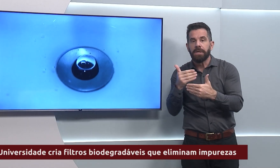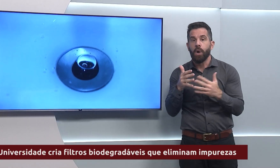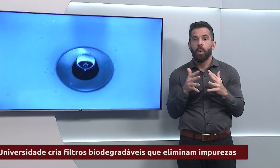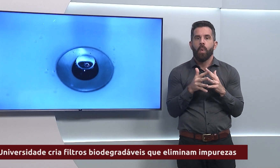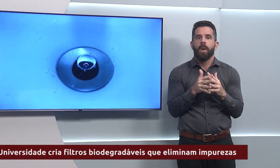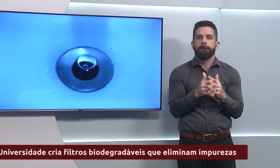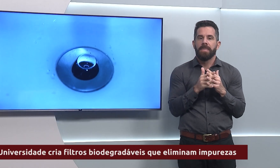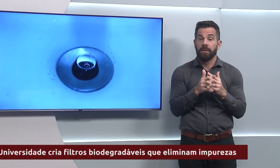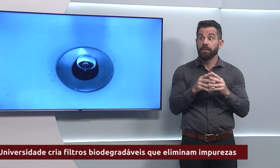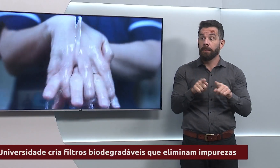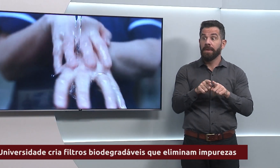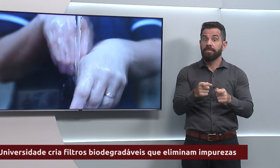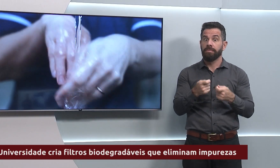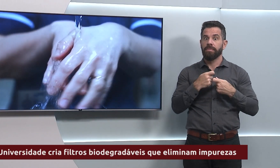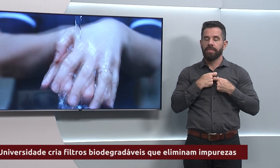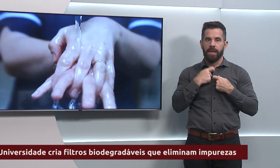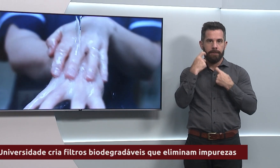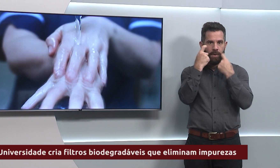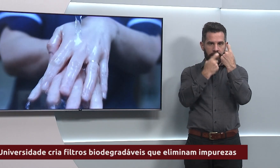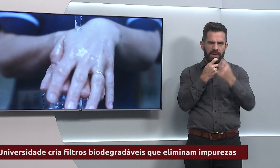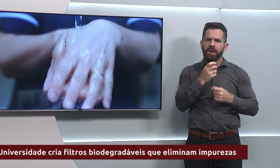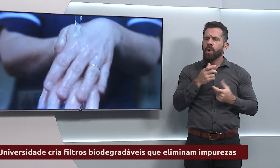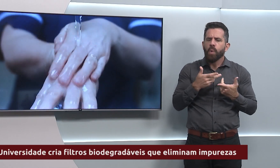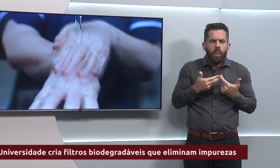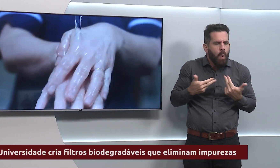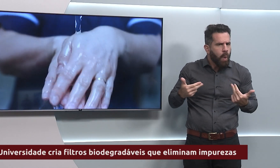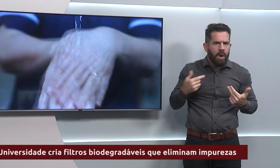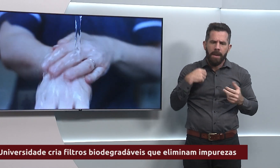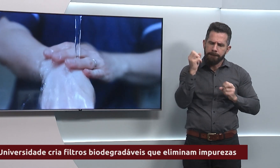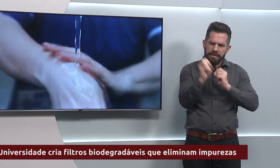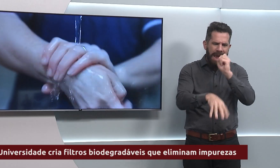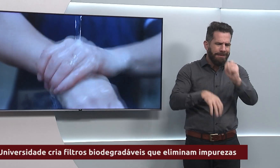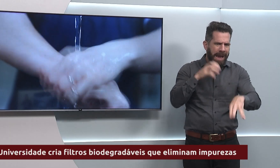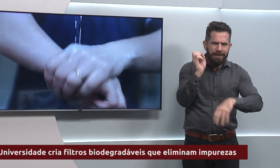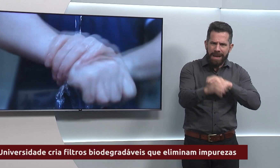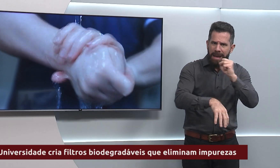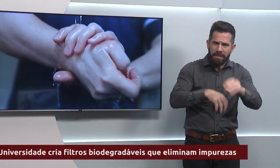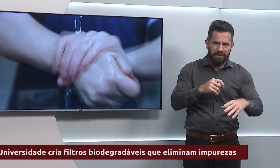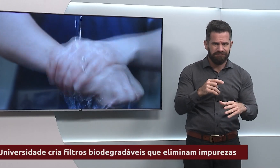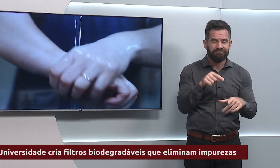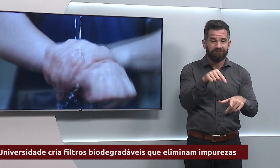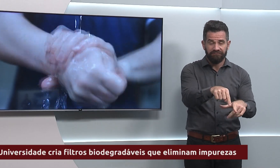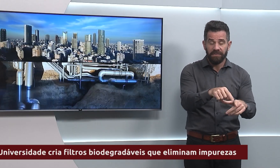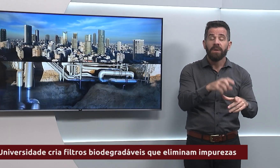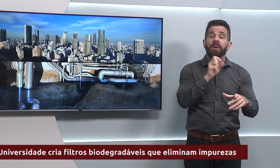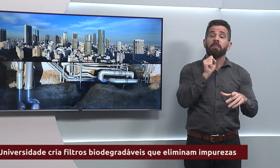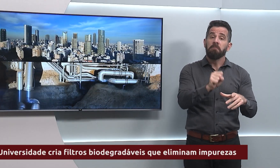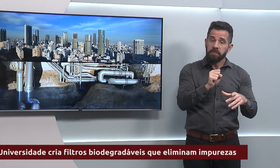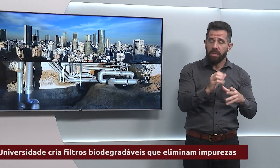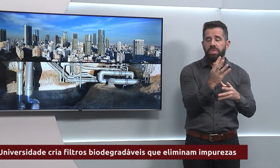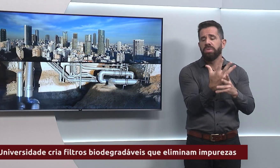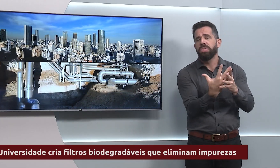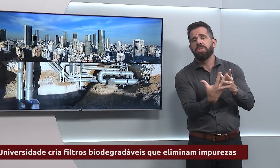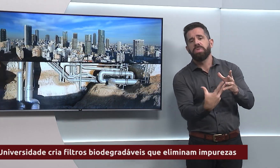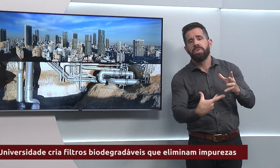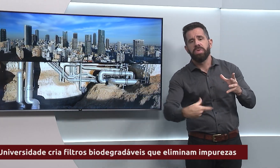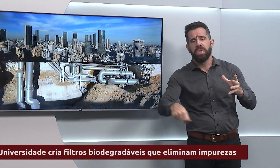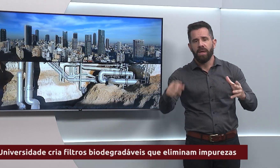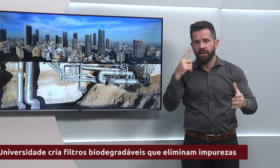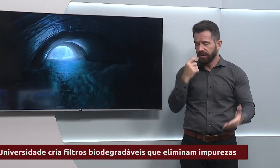parece. Tudo que jogamos pelo encanamento vai parar no mesmo lugar. Quilômetros de tubulações subterrâneas que levam essa água